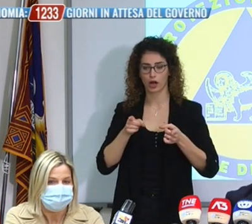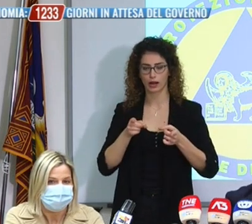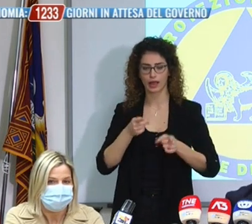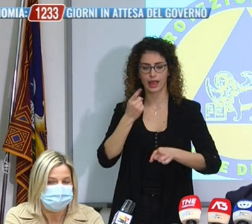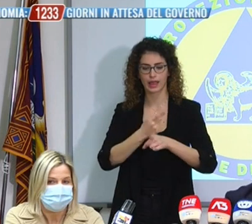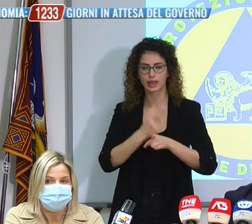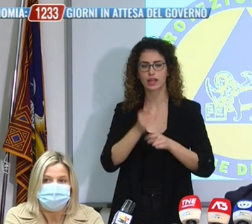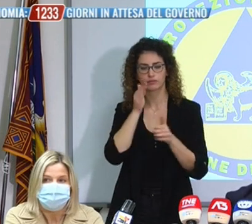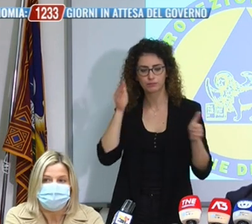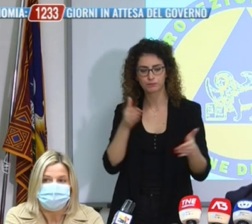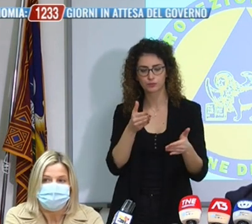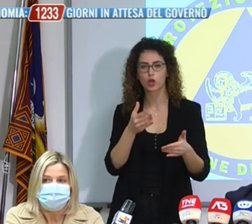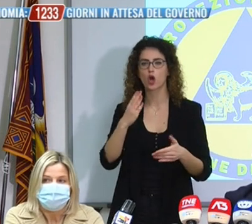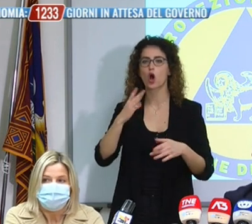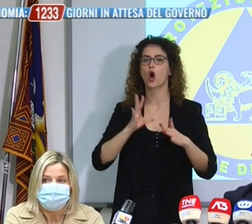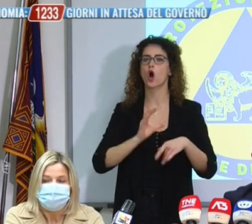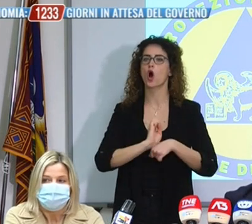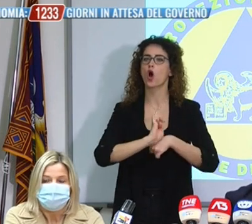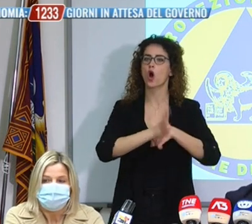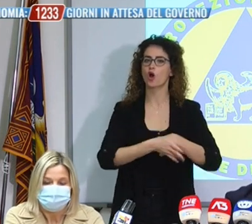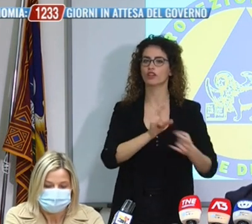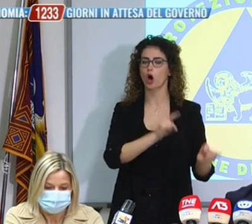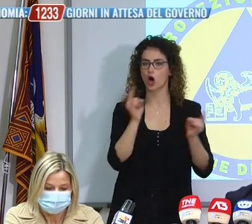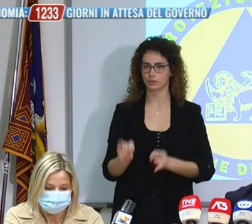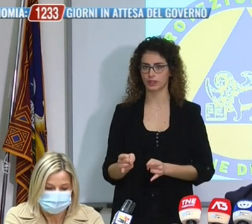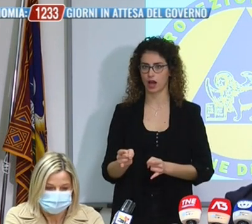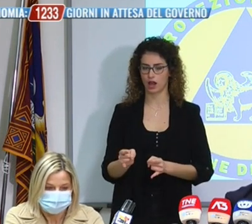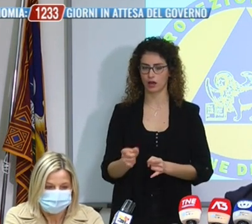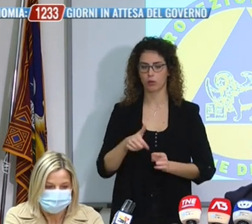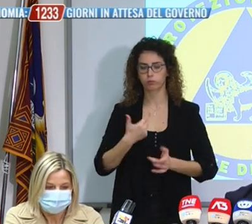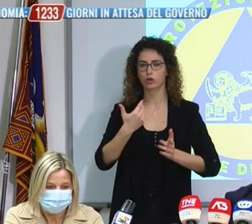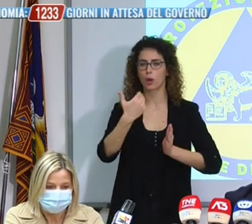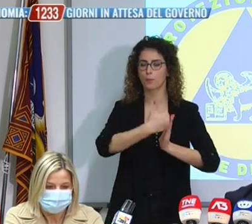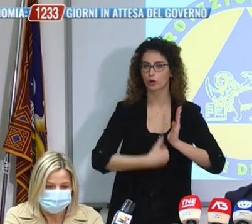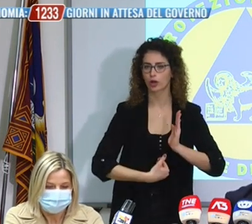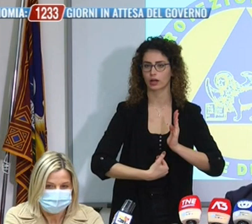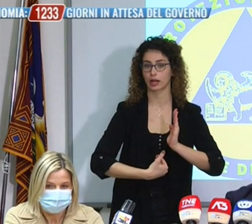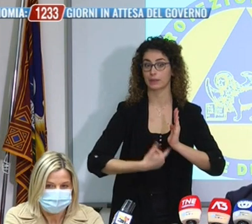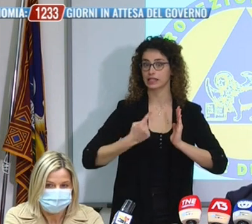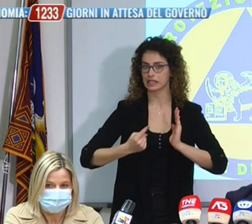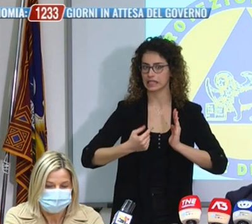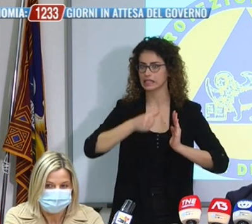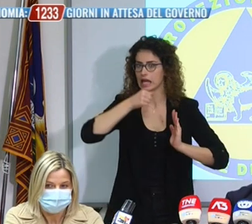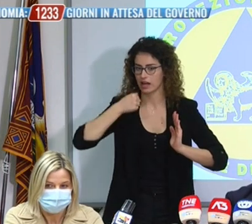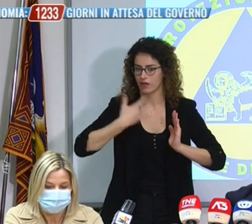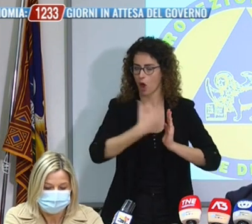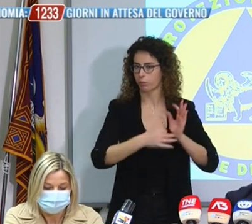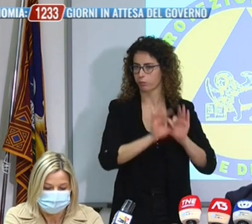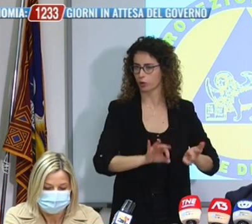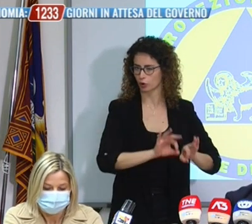Covid Hospital, abbiamo l'obbligo di pensare ancora a un piano, qualora ci fosse necessità, di ridurre,